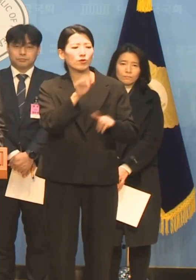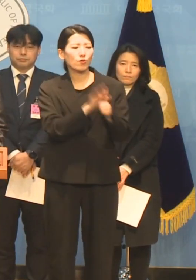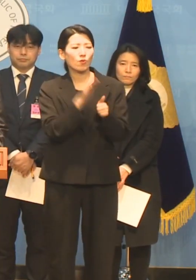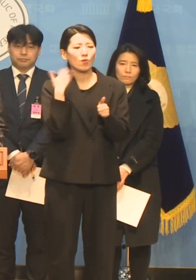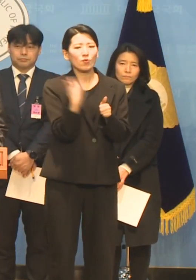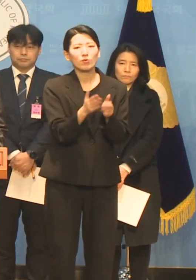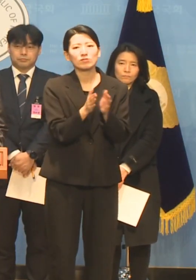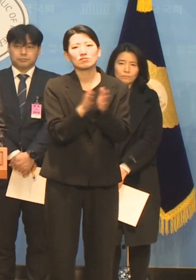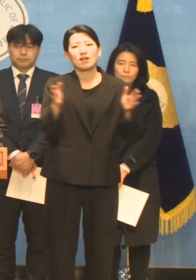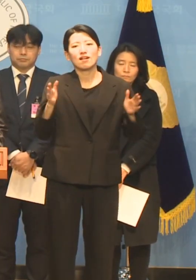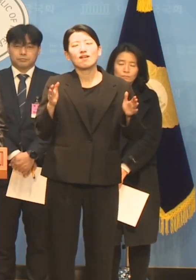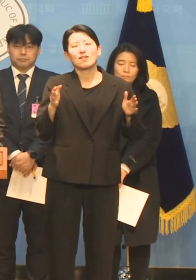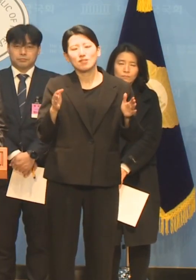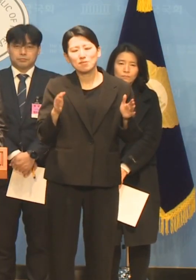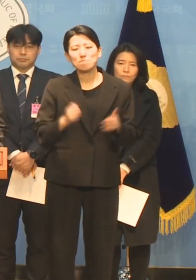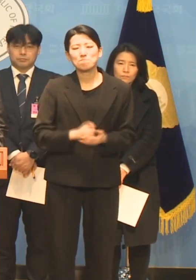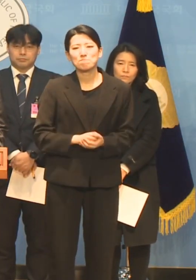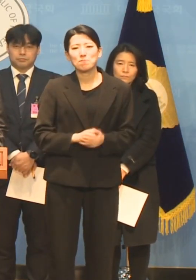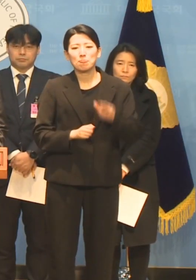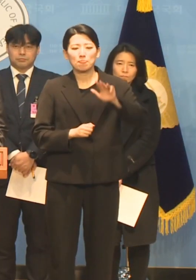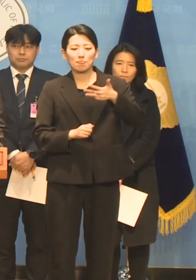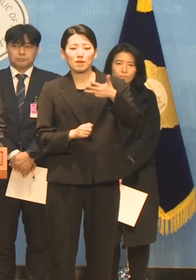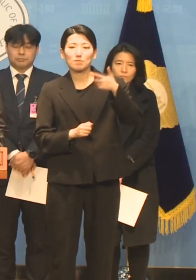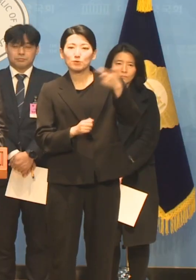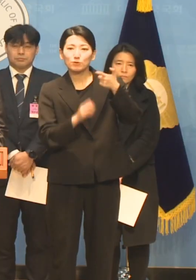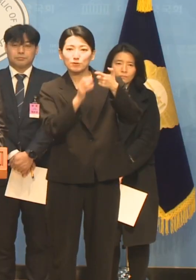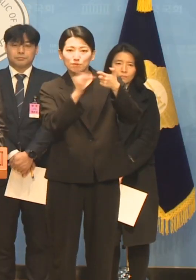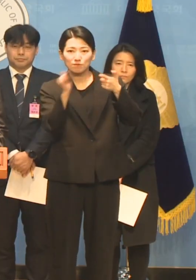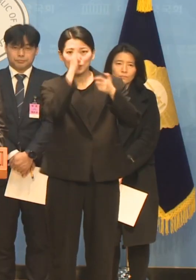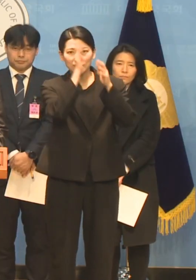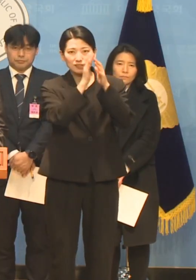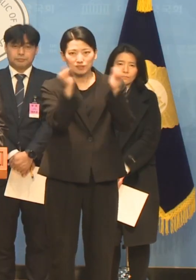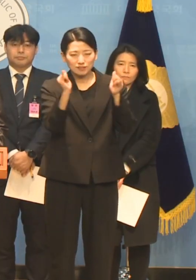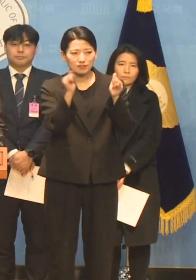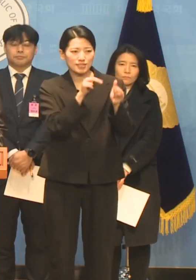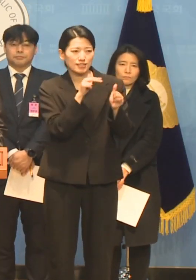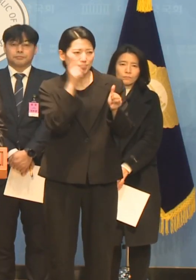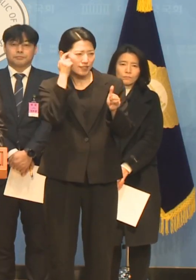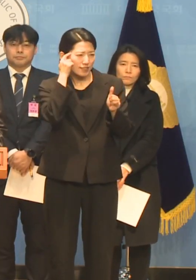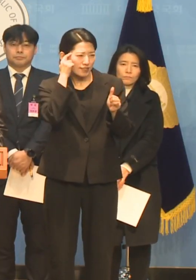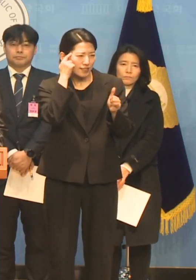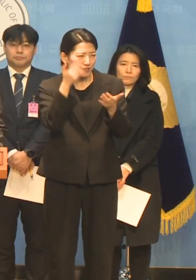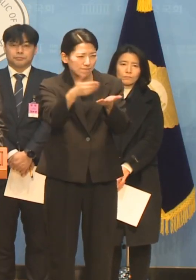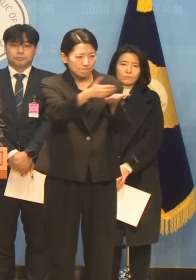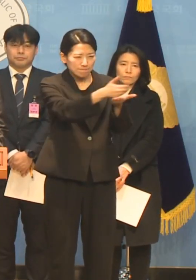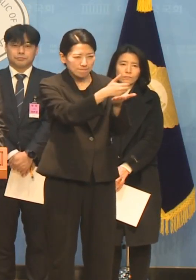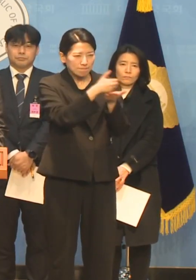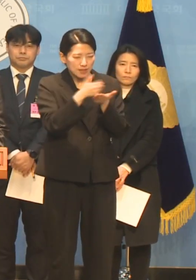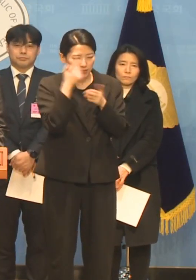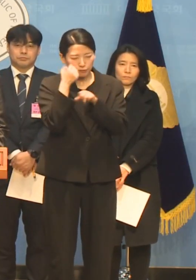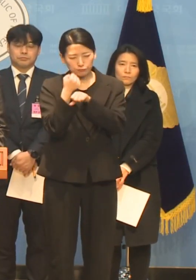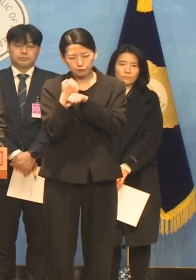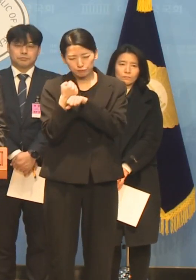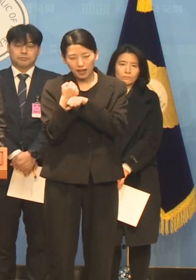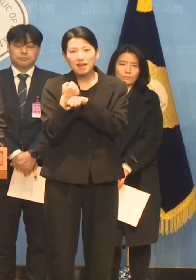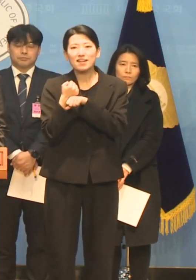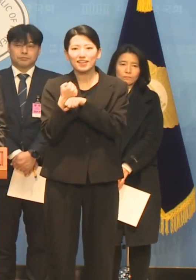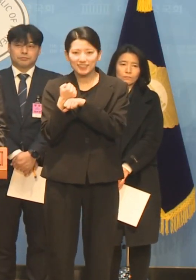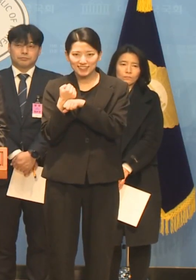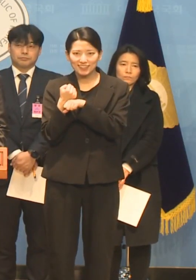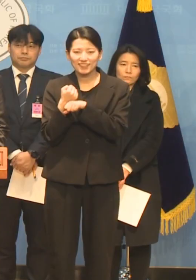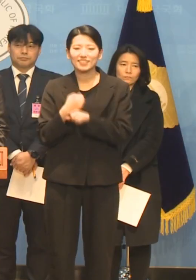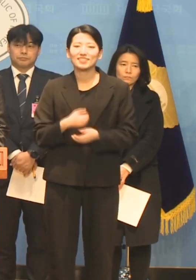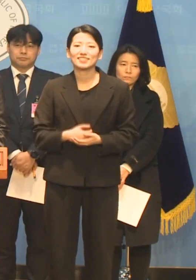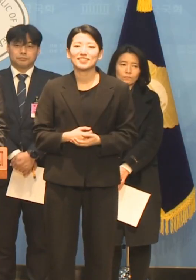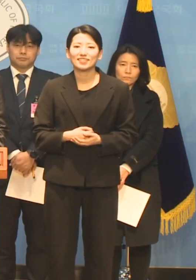그래서 860여 명의 환자들 의견으로 전국에 있는 환자들 의견을 모아 연구 결과가 나왔기 때문에 다음